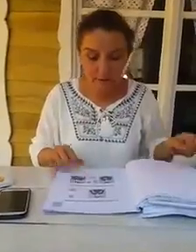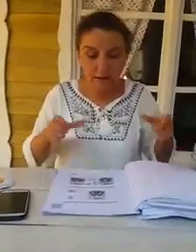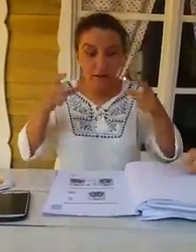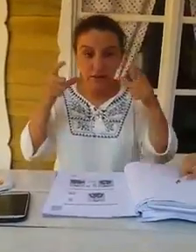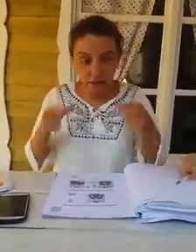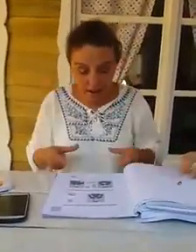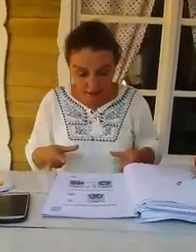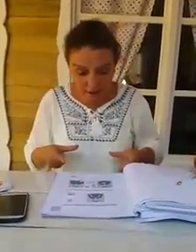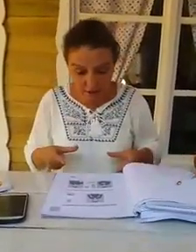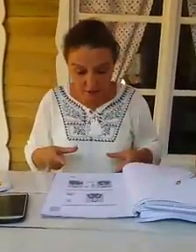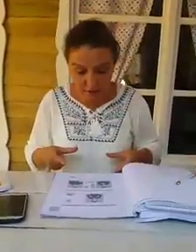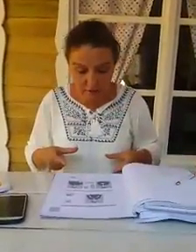Yer.